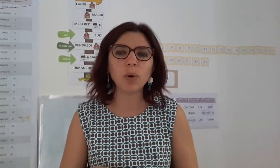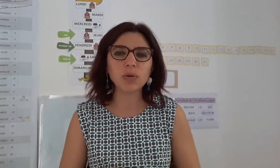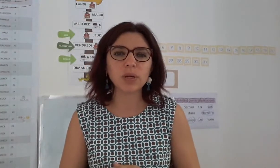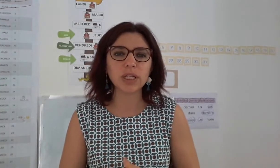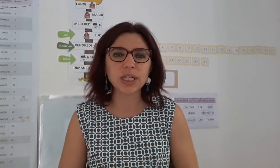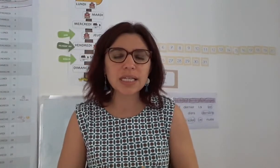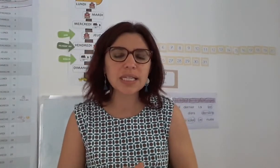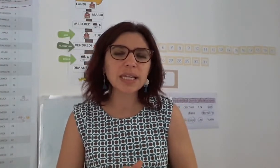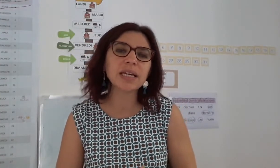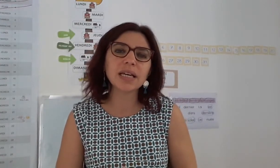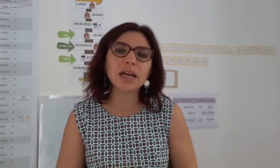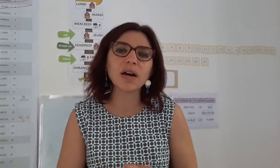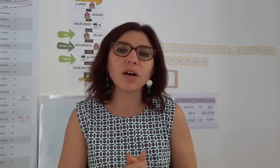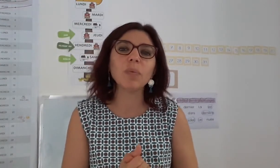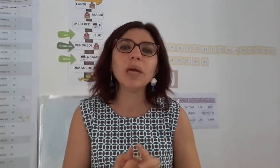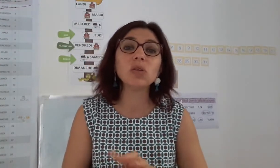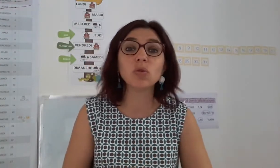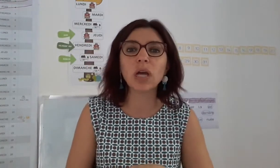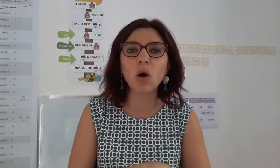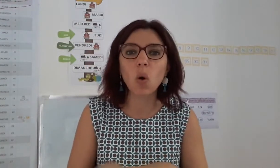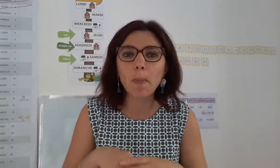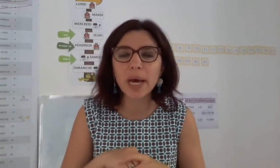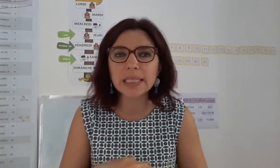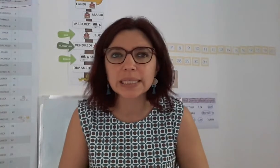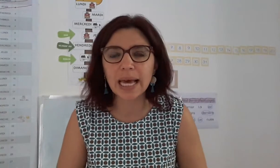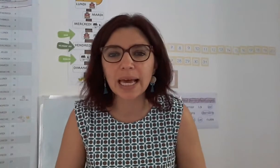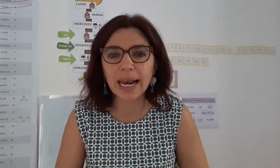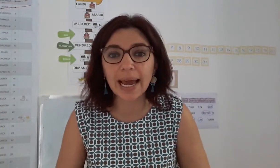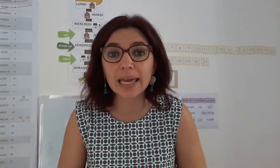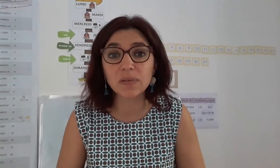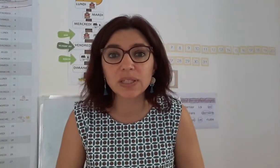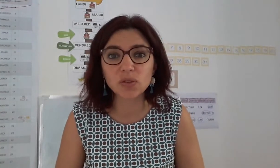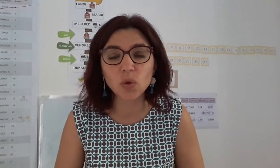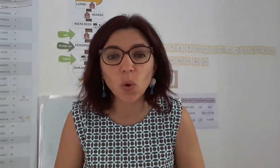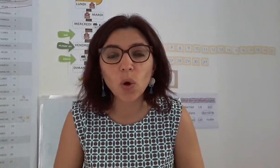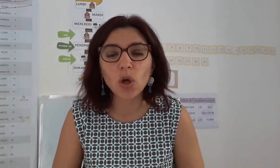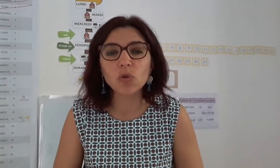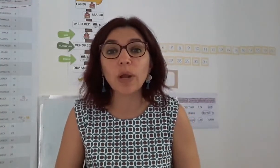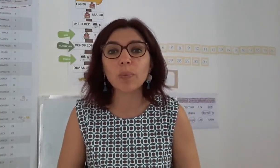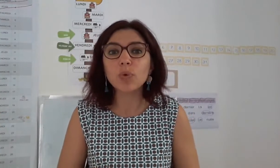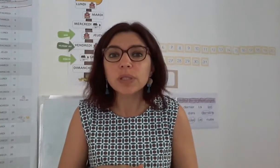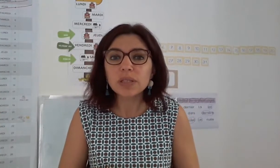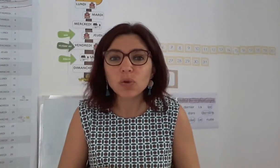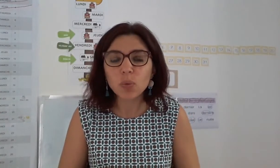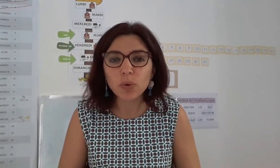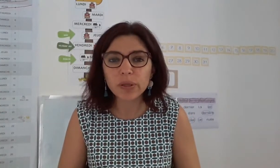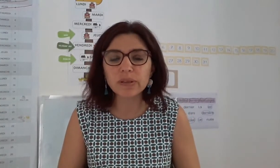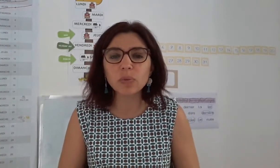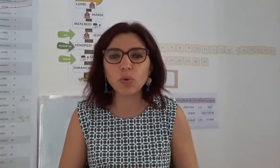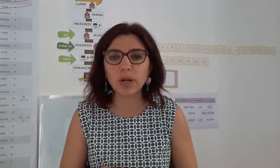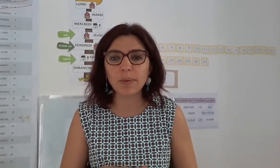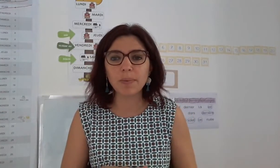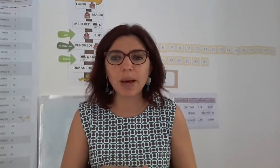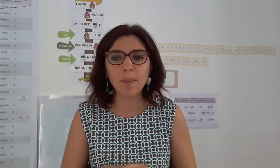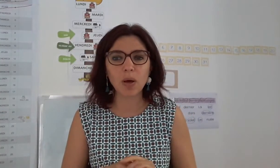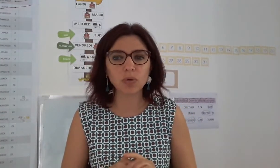apprendre les gestes. Maintenant, on passe à la révision de la petite poésie pour les mamans. Donc